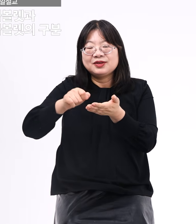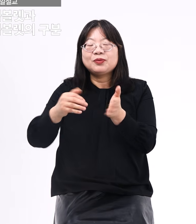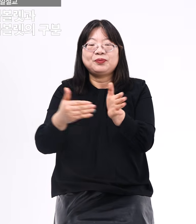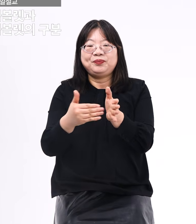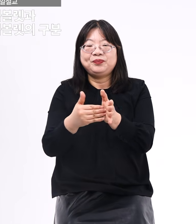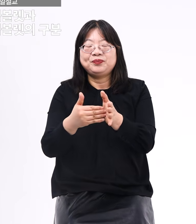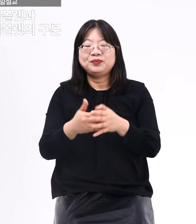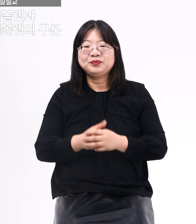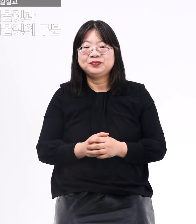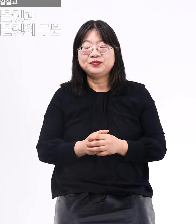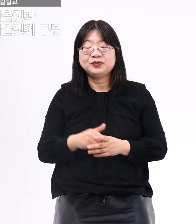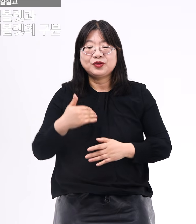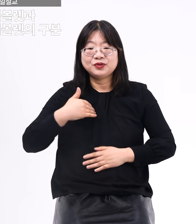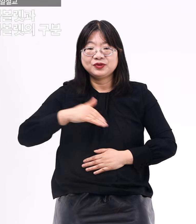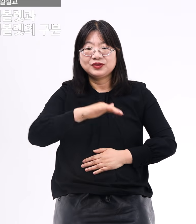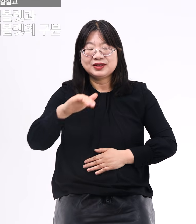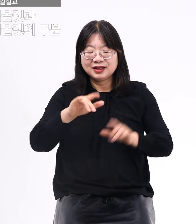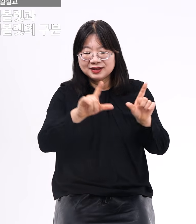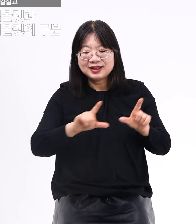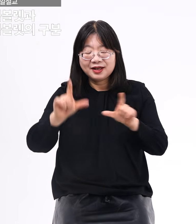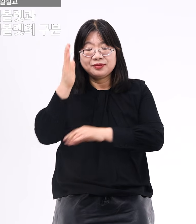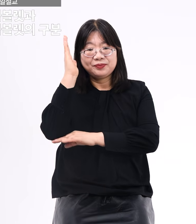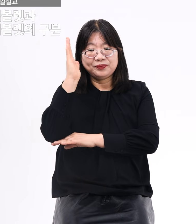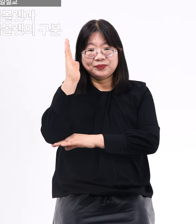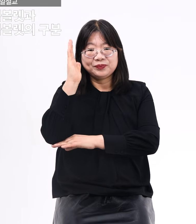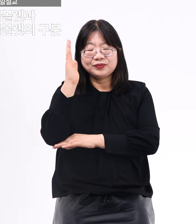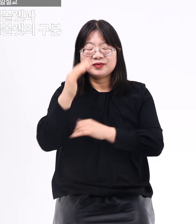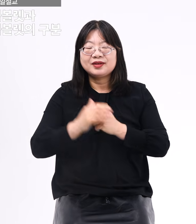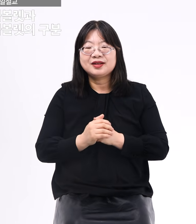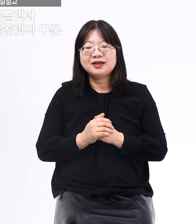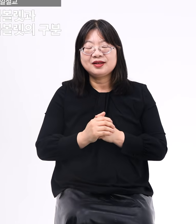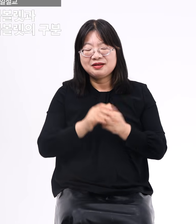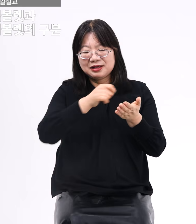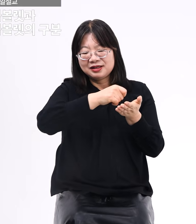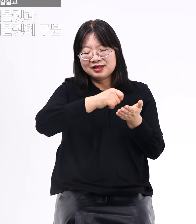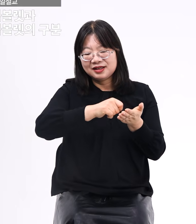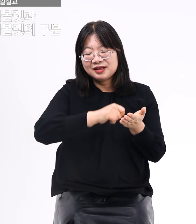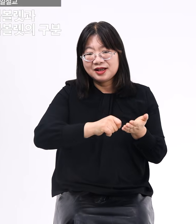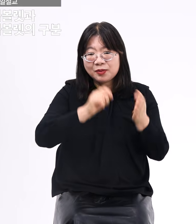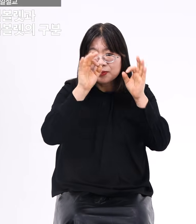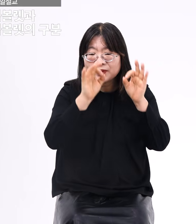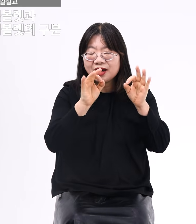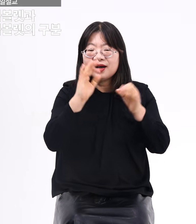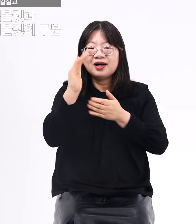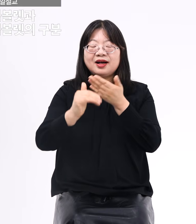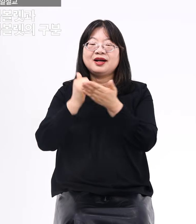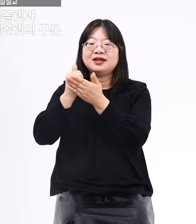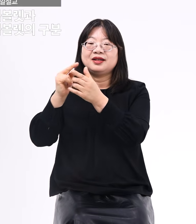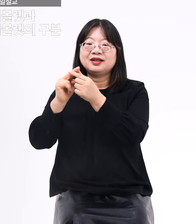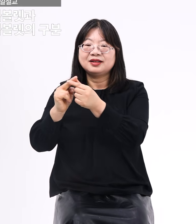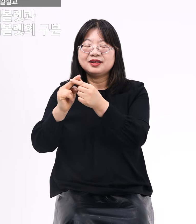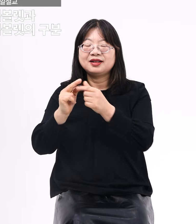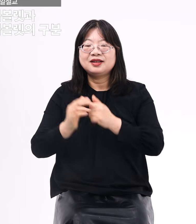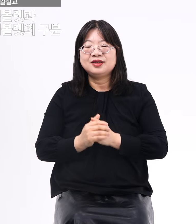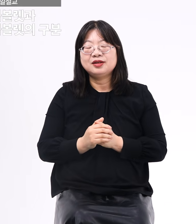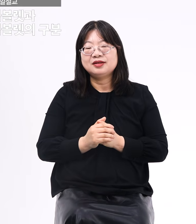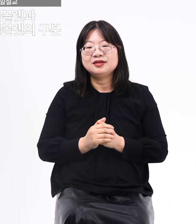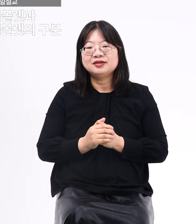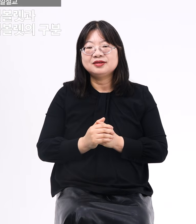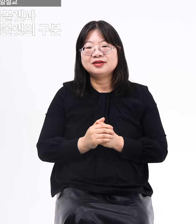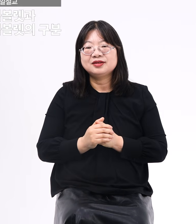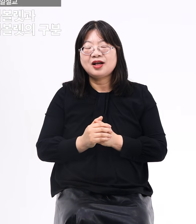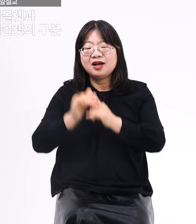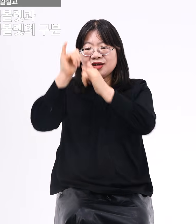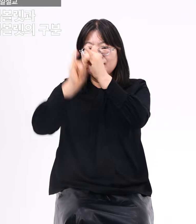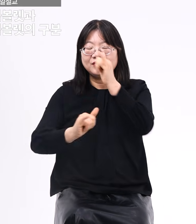나요. 그러니까 우리의 삶의 이야기가, 삶의 기록이 하나님과 서사가